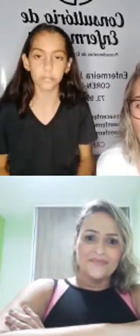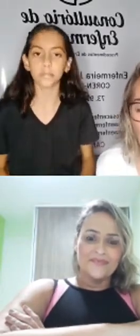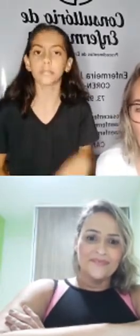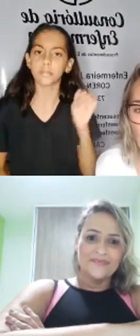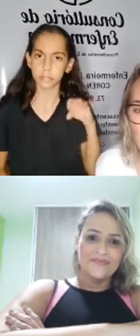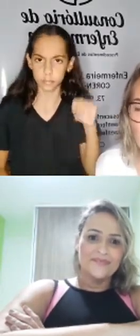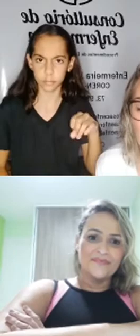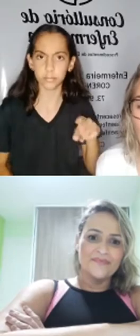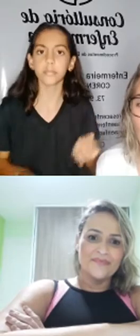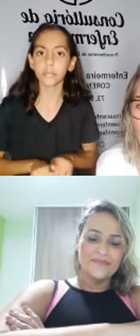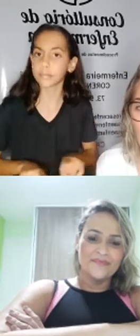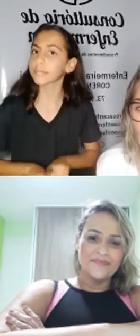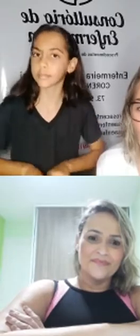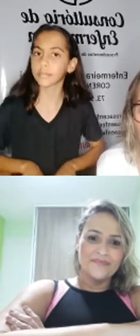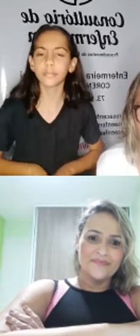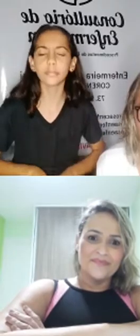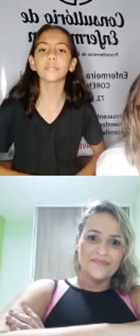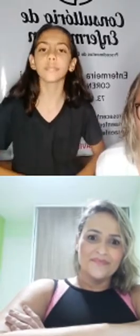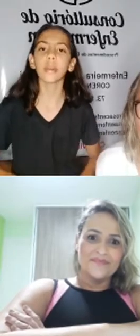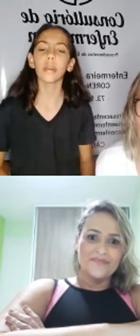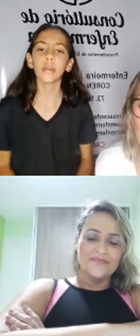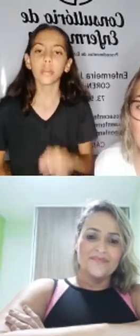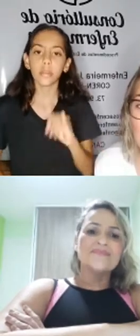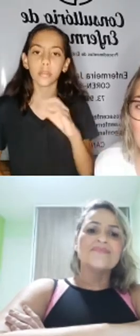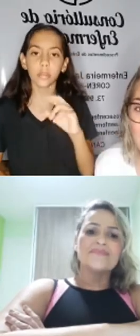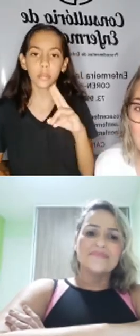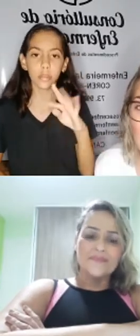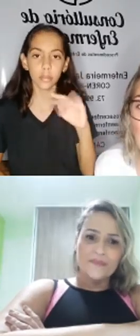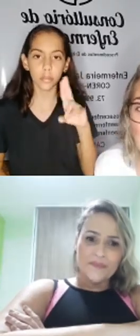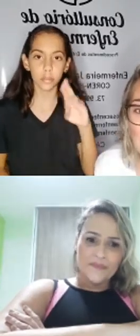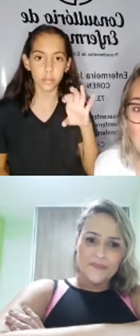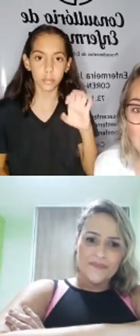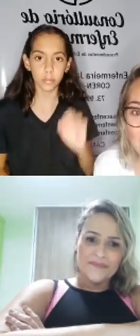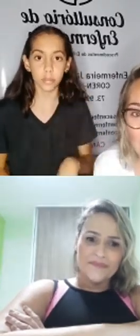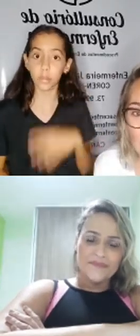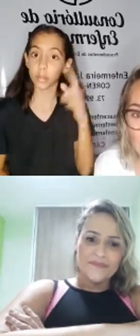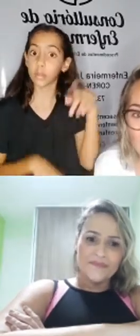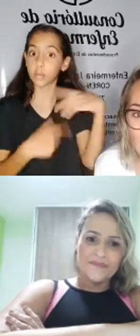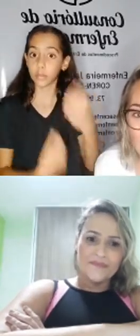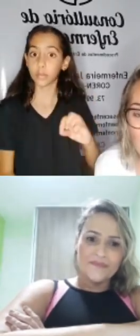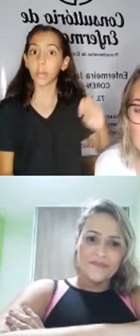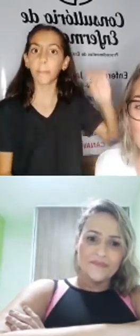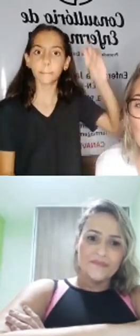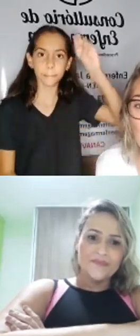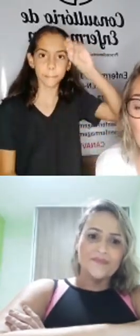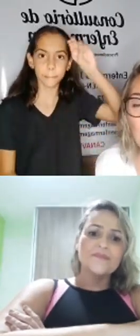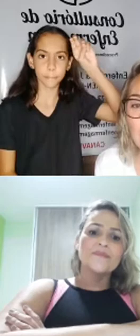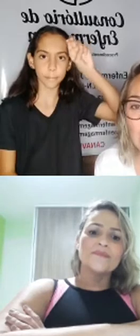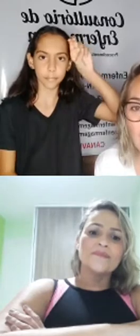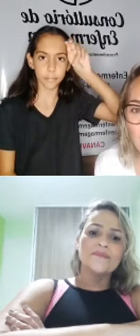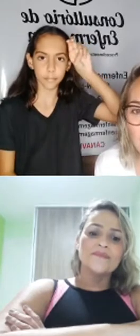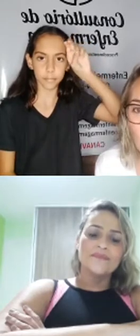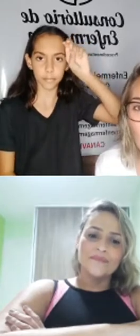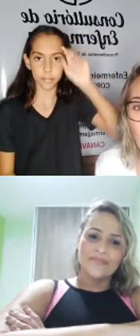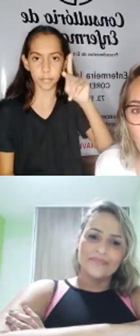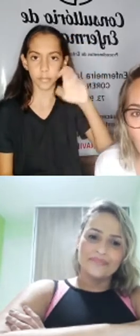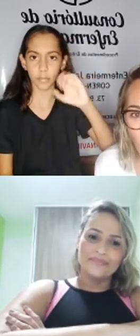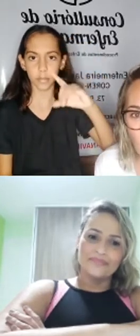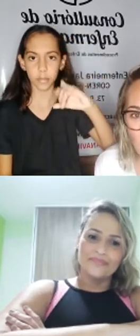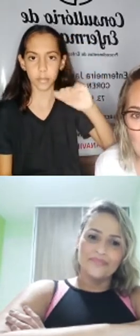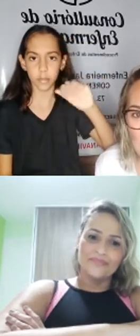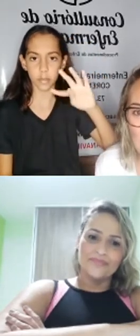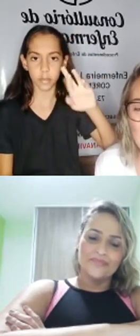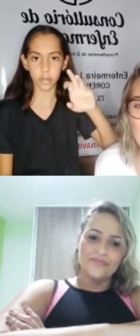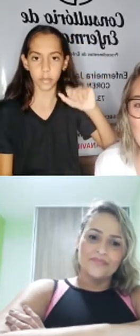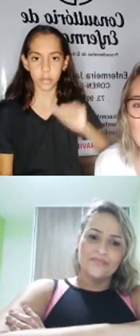no YouTube daqui a pouquinho. E também lembrar que na próxima quinta-feira nós estaremos com a pediatra, a doutora